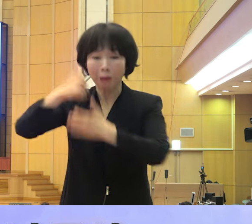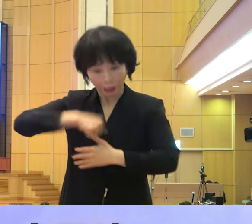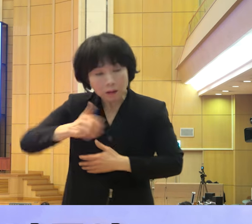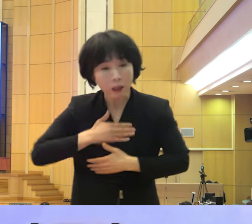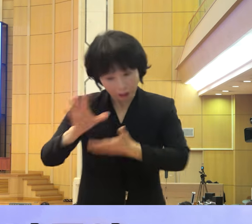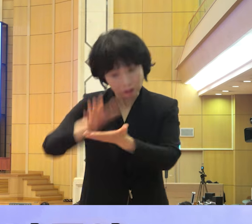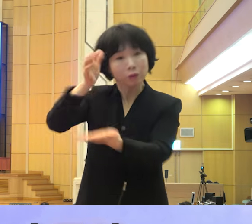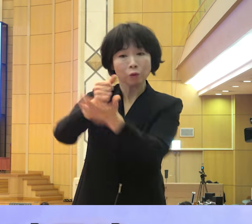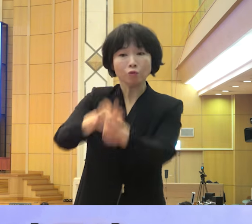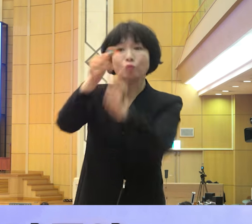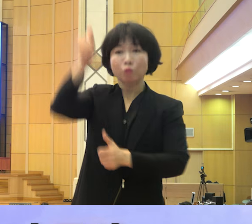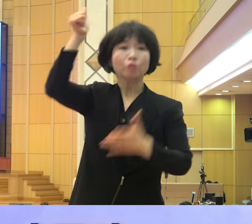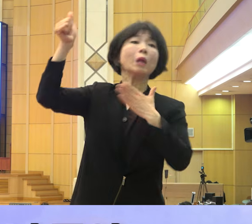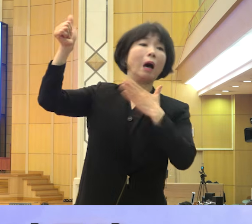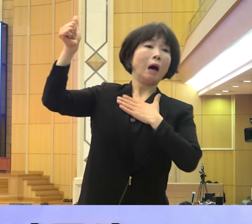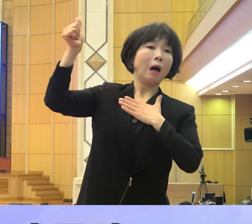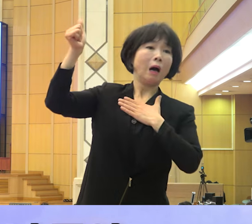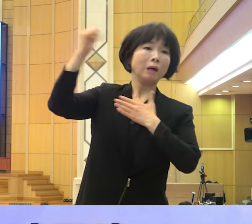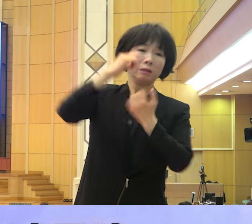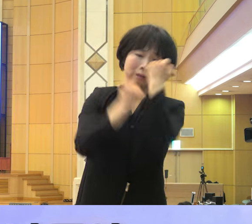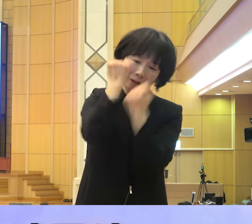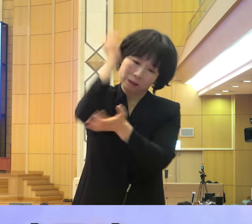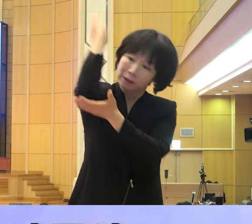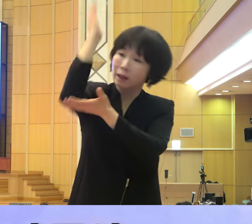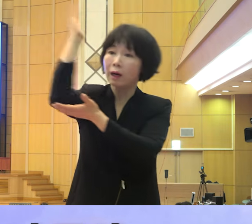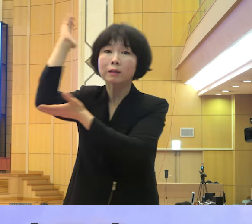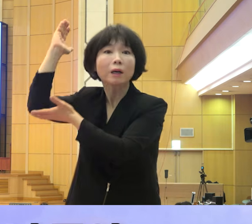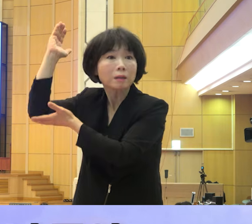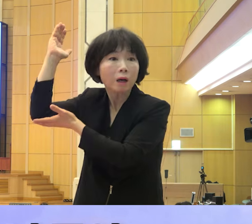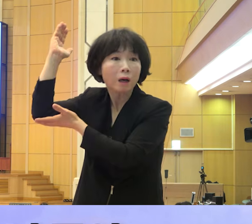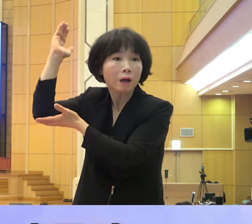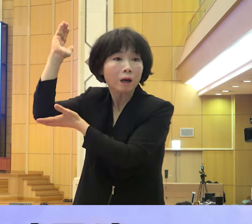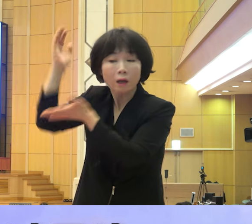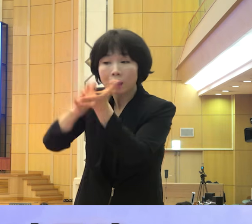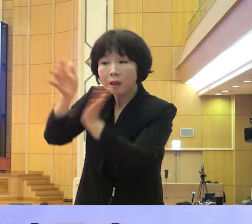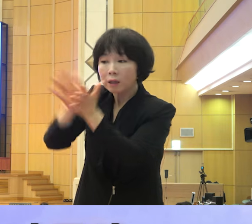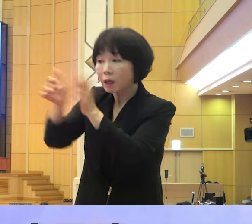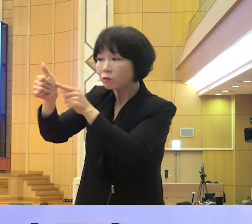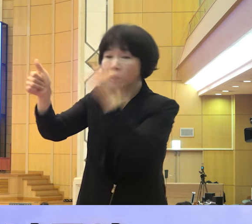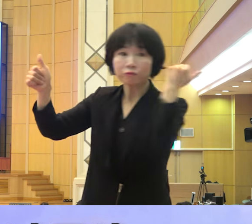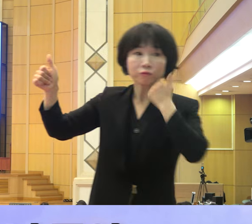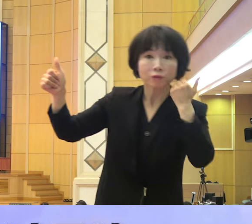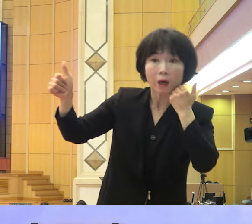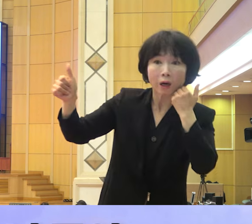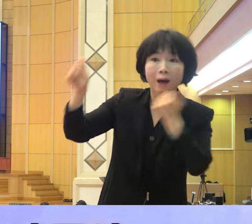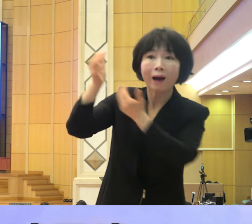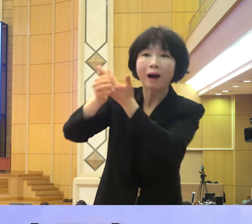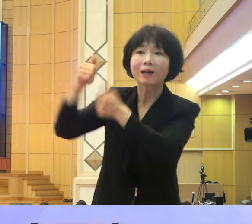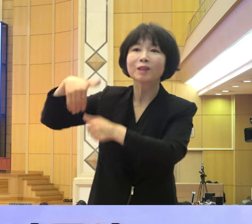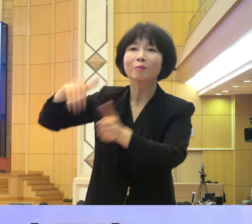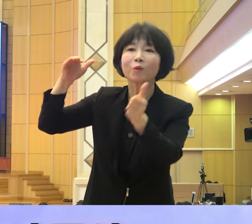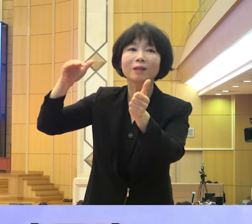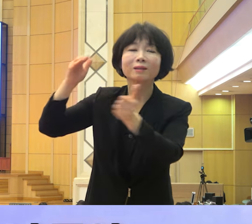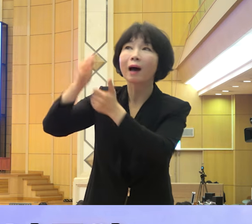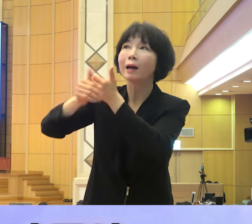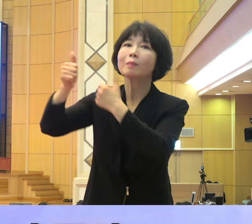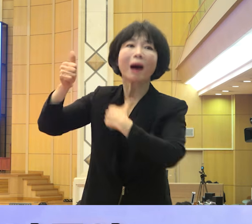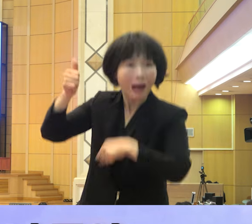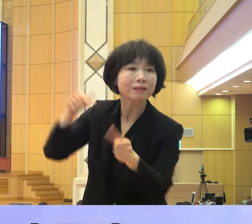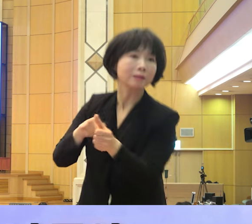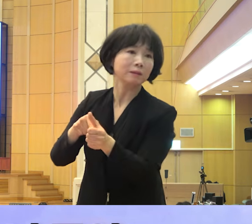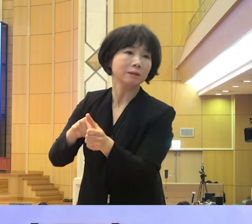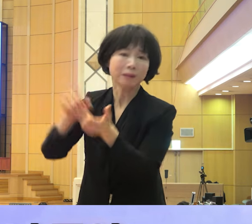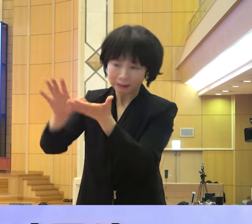있고, 하나님께서도 성경을 통해서 예수가 바로 하나님 보내신 아들이다,